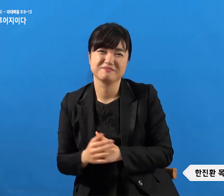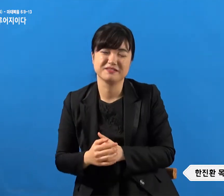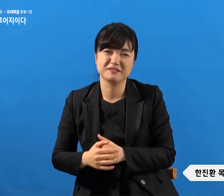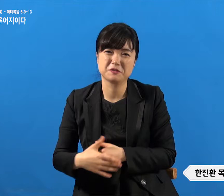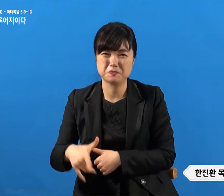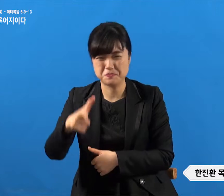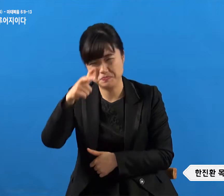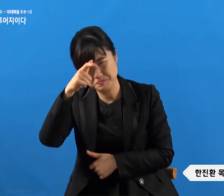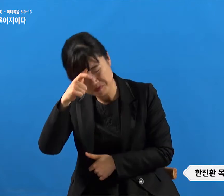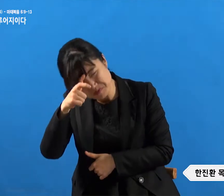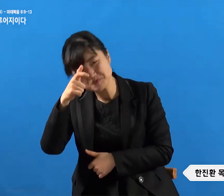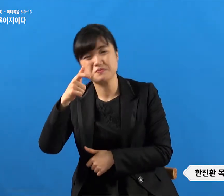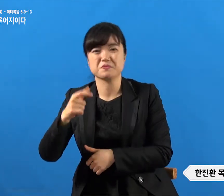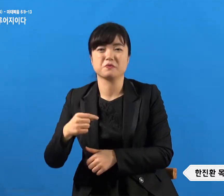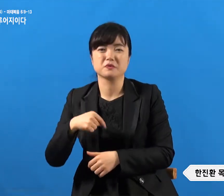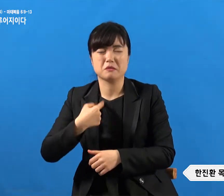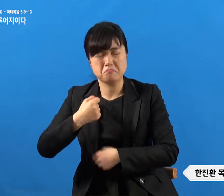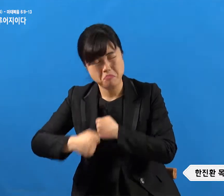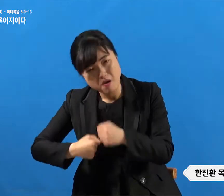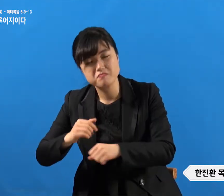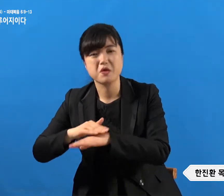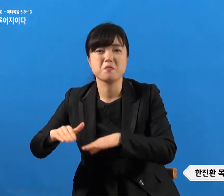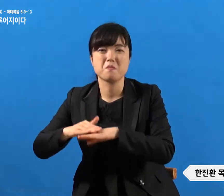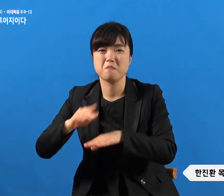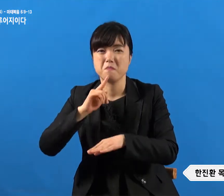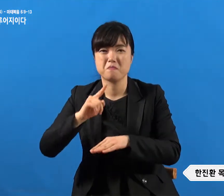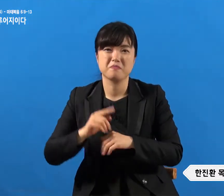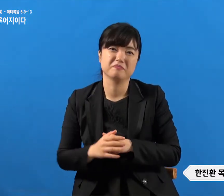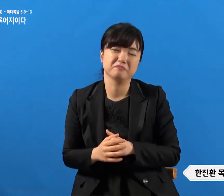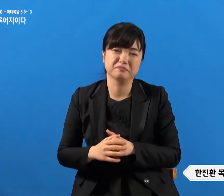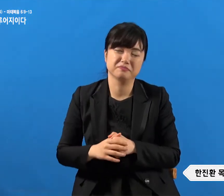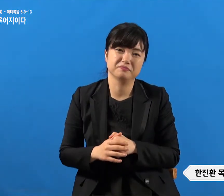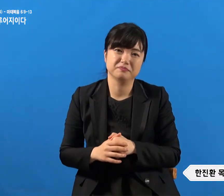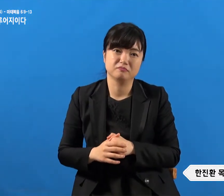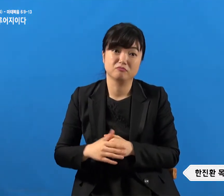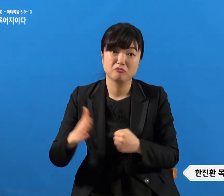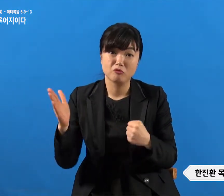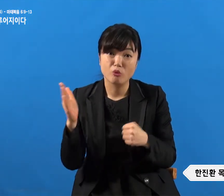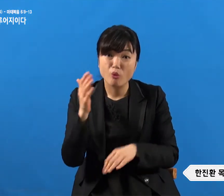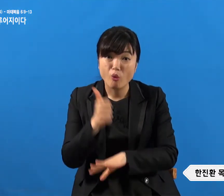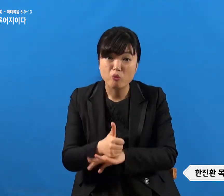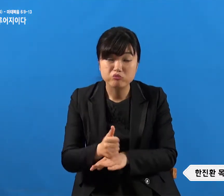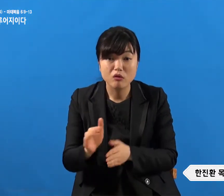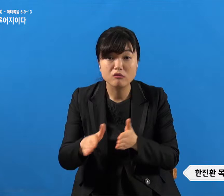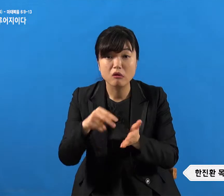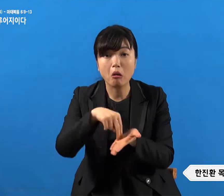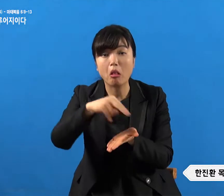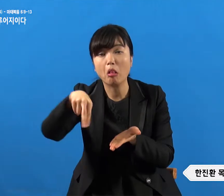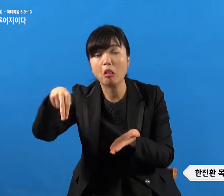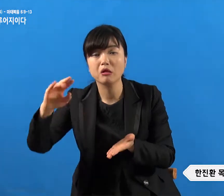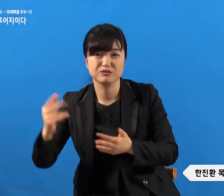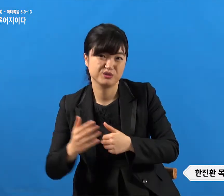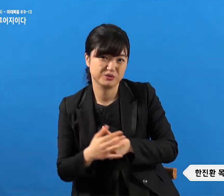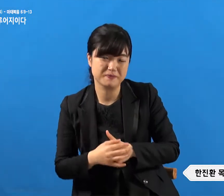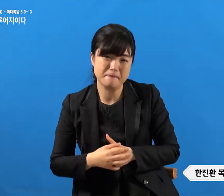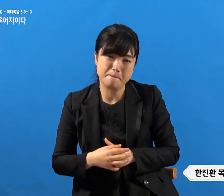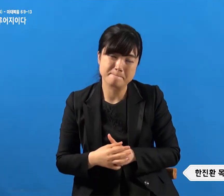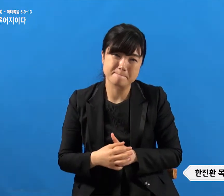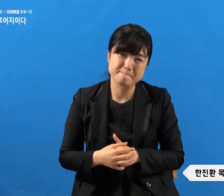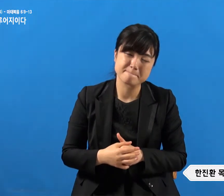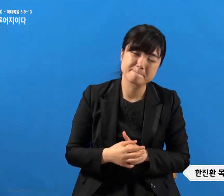뜻이라고 지 마음대로 그렇게 해석을 해버렸습니다. 그러니 길을 잃어버릴 수밖에 없지요.